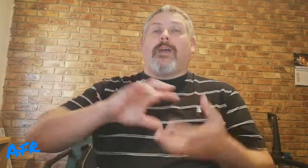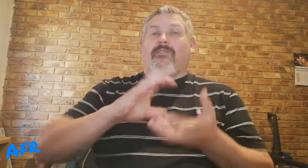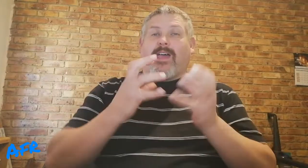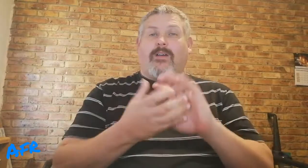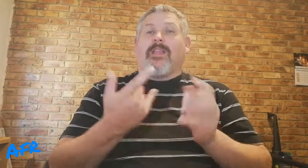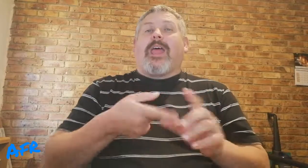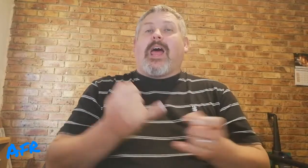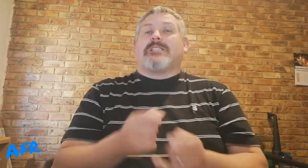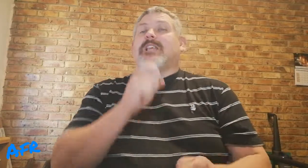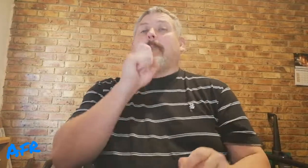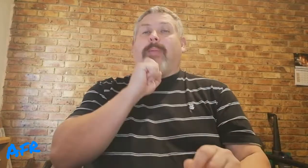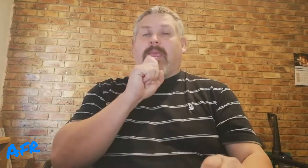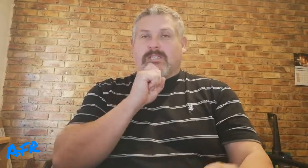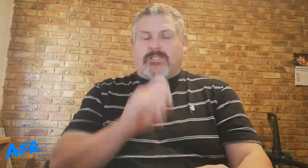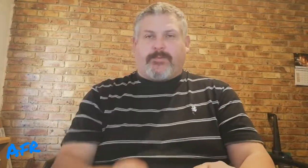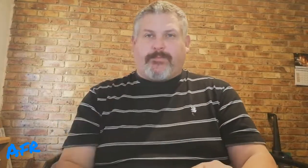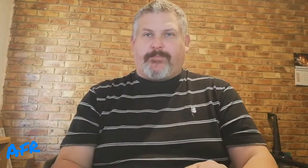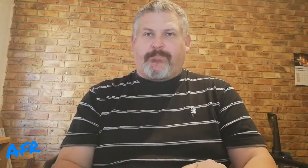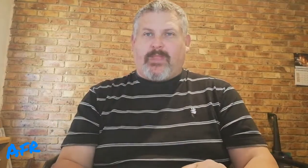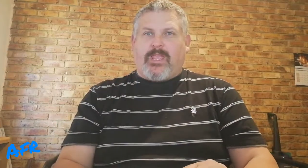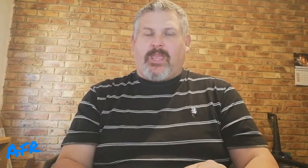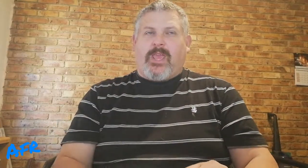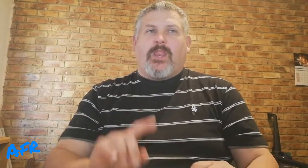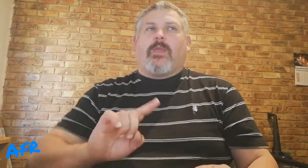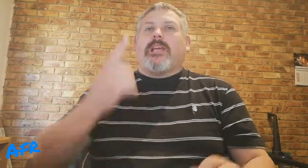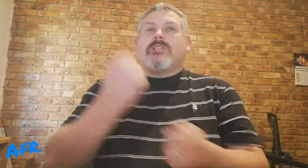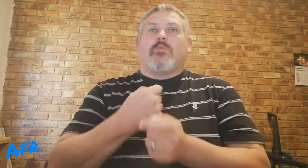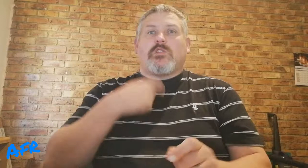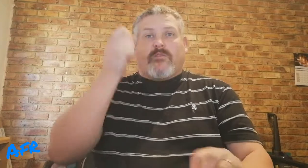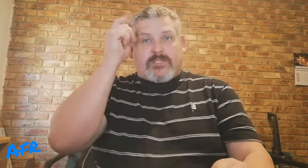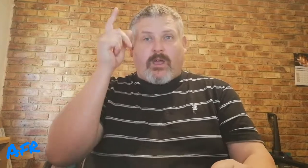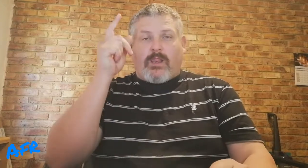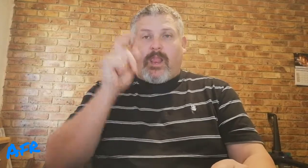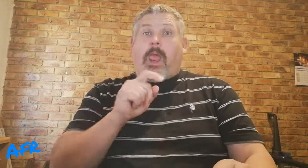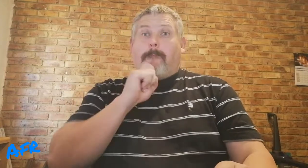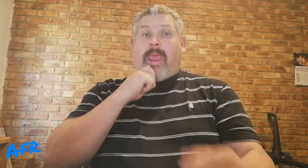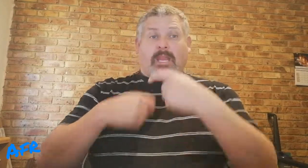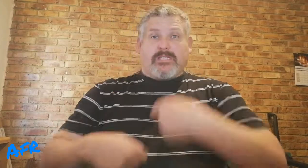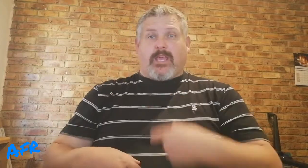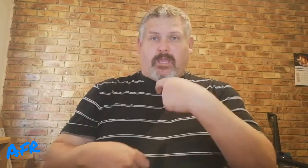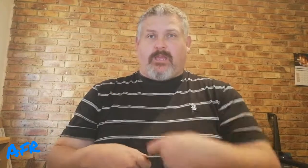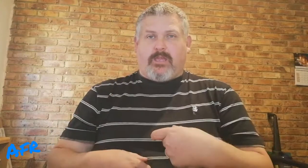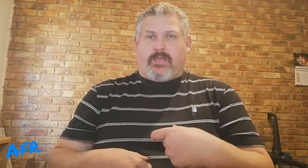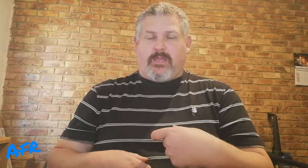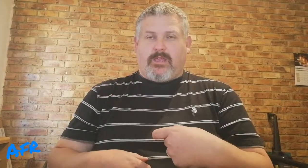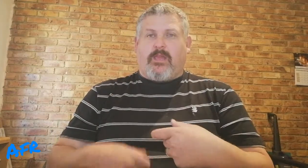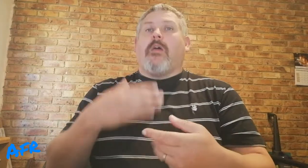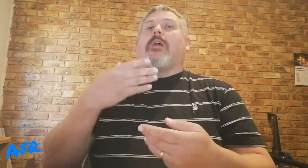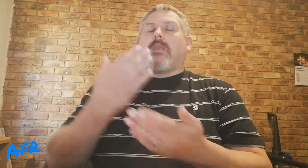na die wêreld as mens. Nou, eerst moet ons verstaan, mense